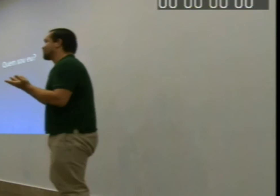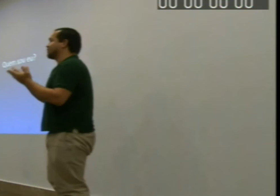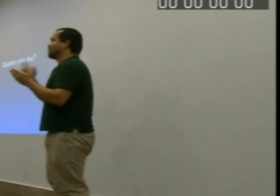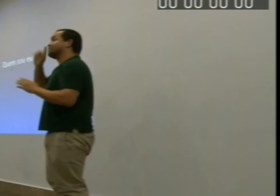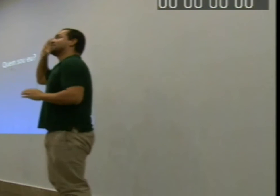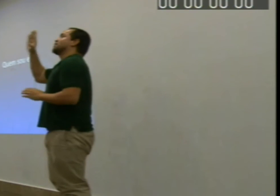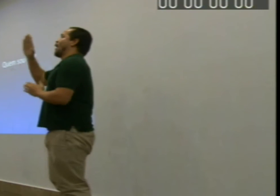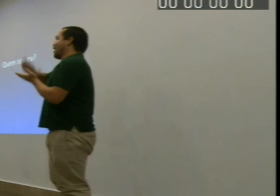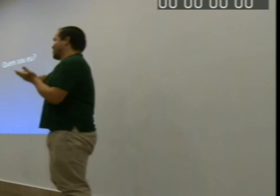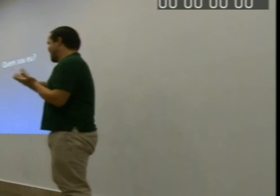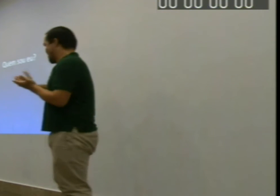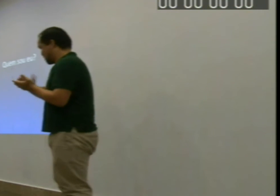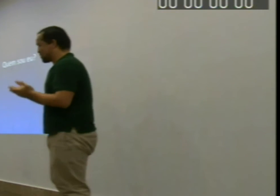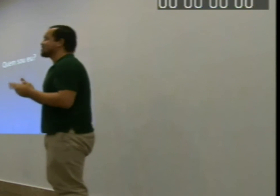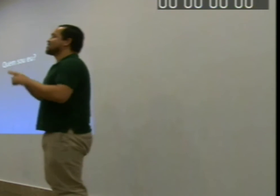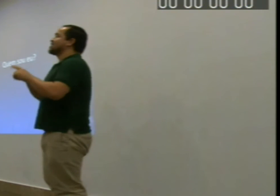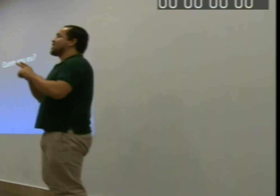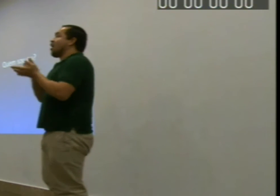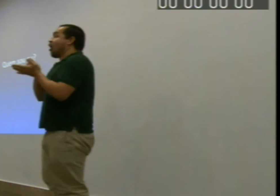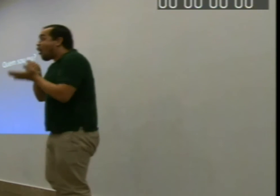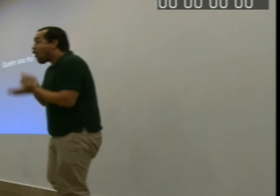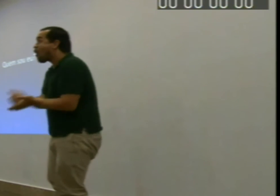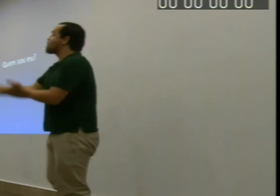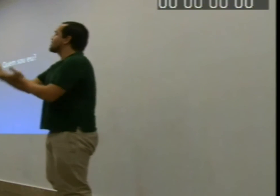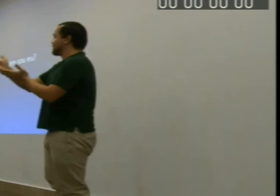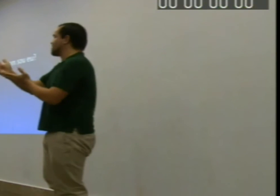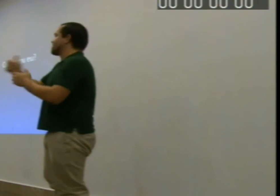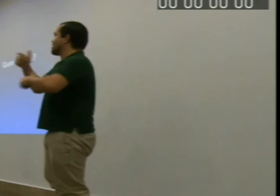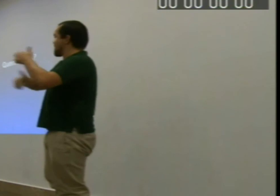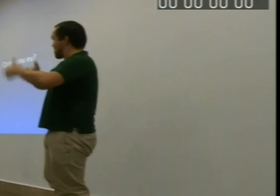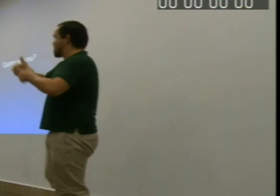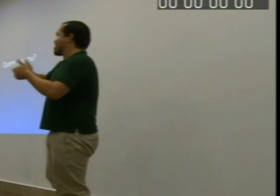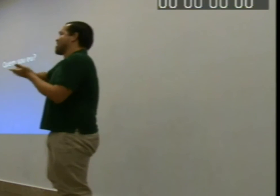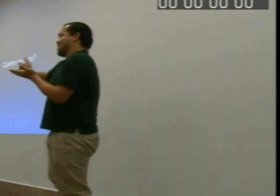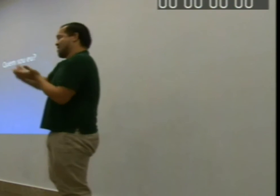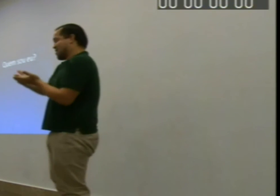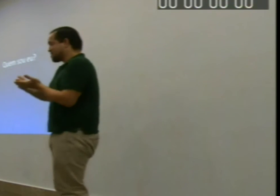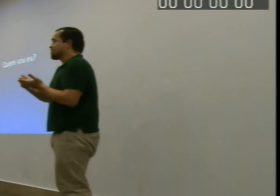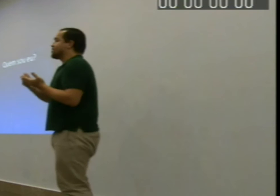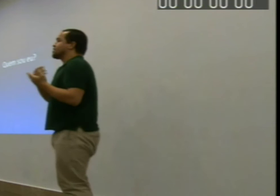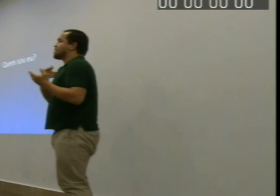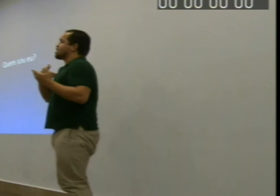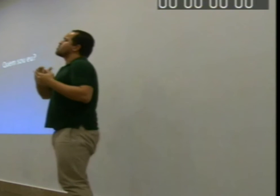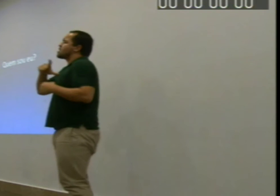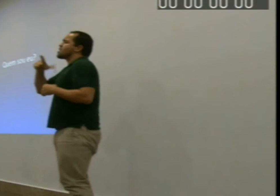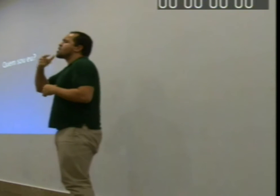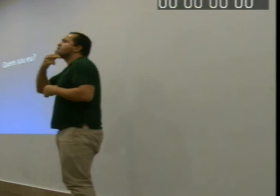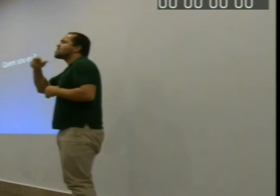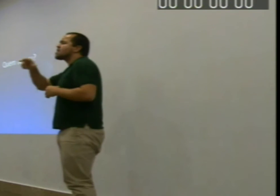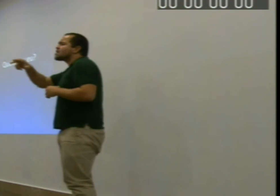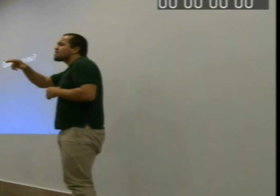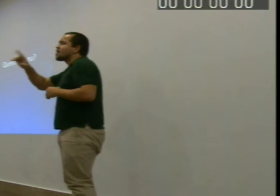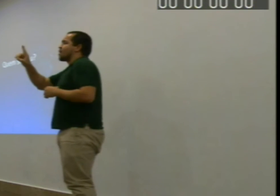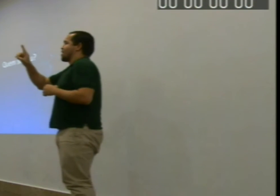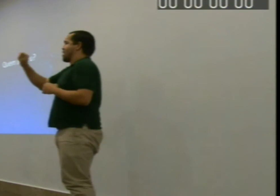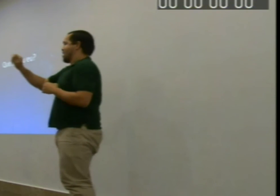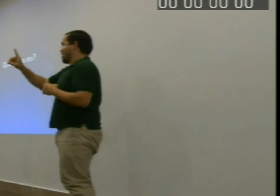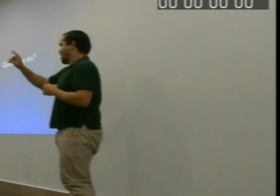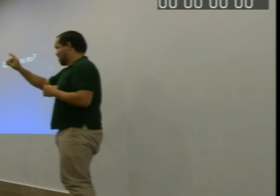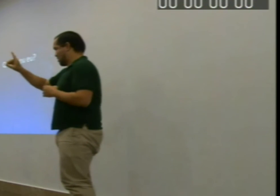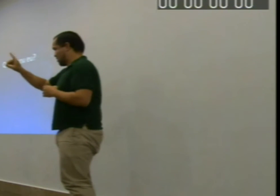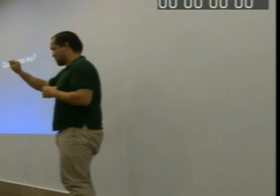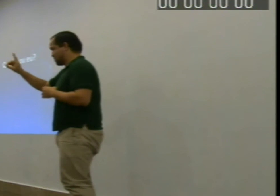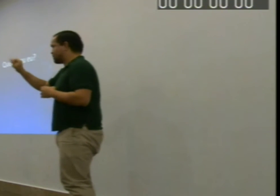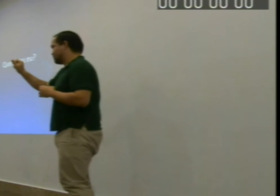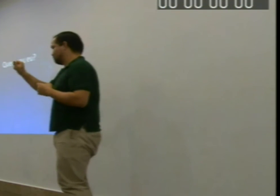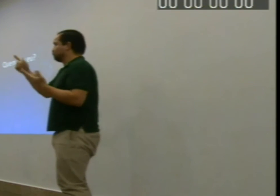importante eu sou intérprete o meu objetivo é tradução e interpretação e eu comecei a trabalhar como intérprete eu tinha um um